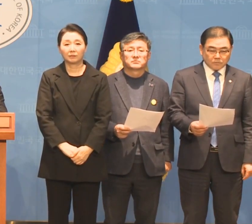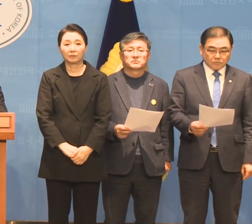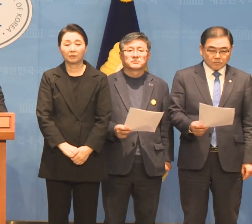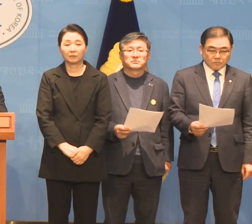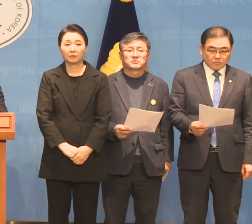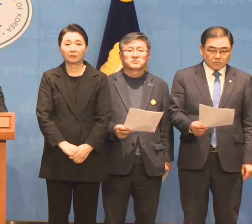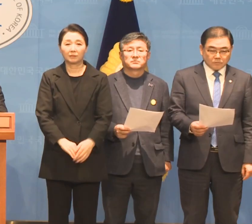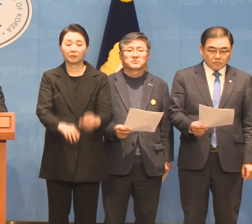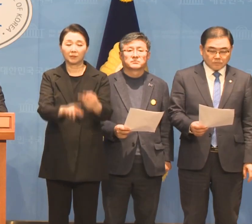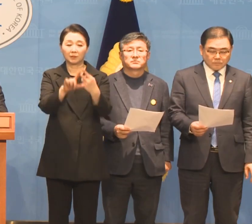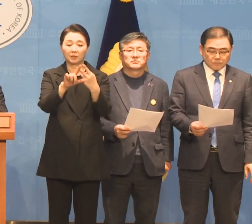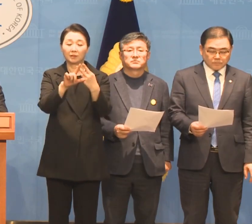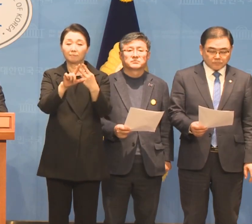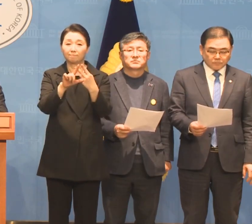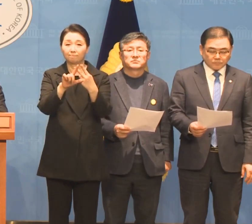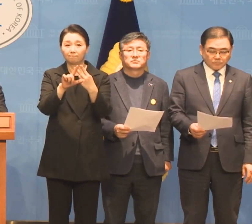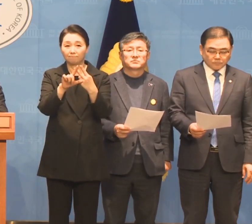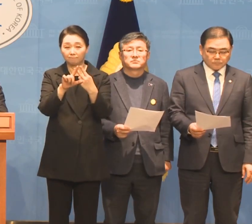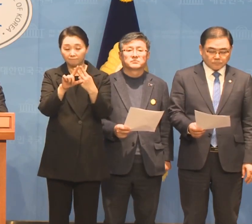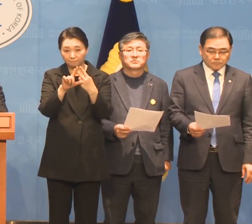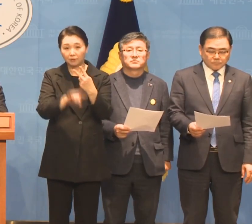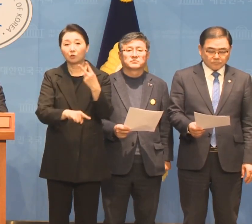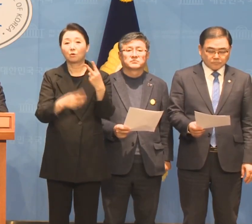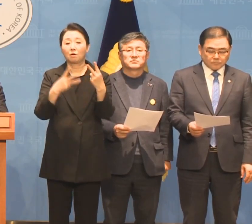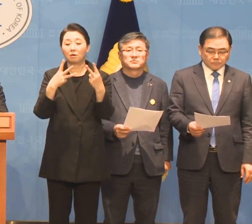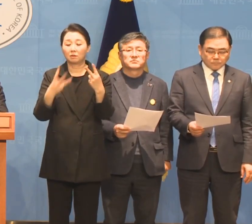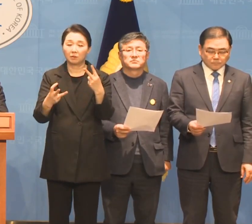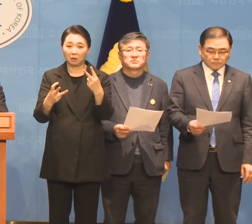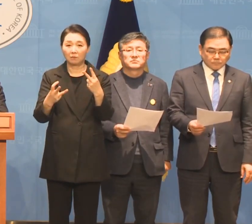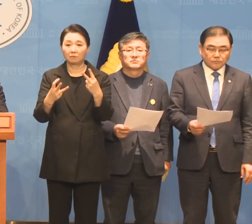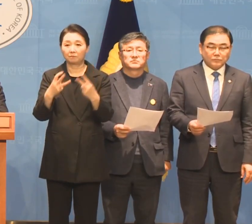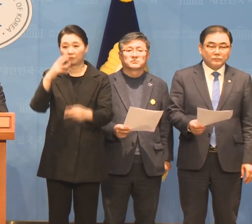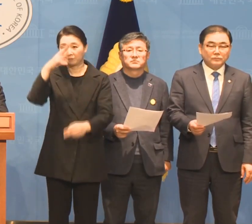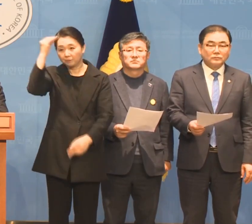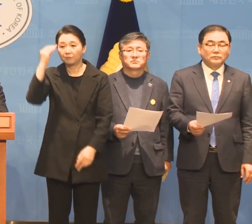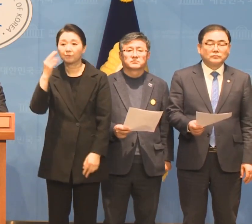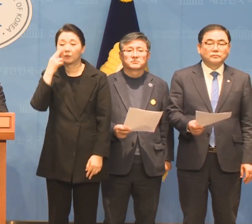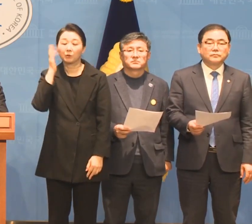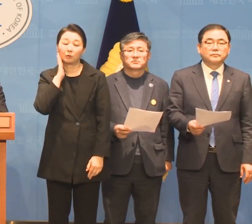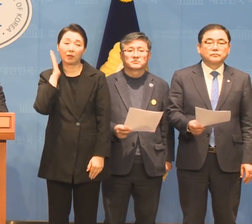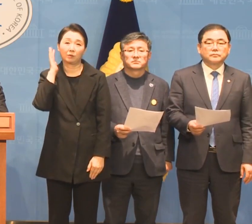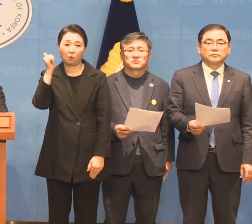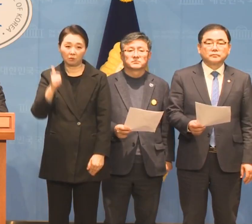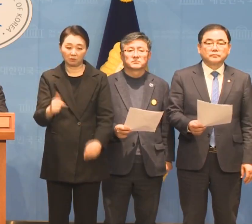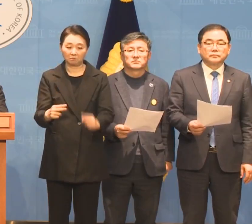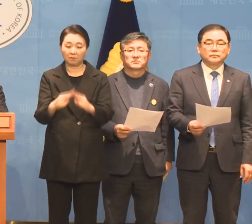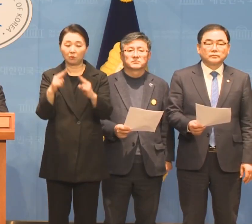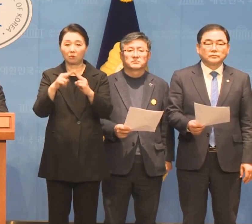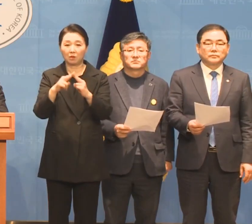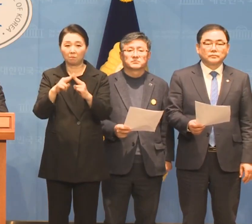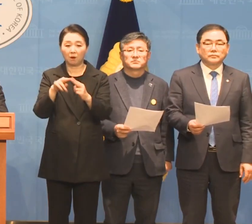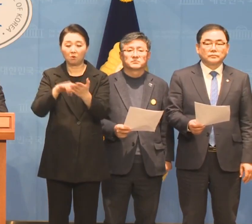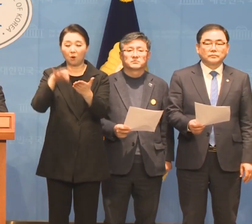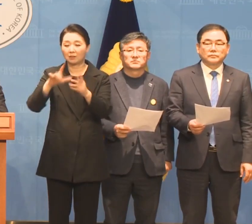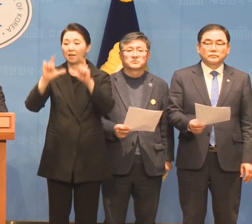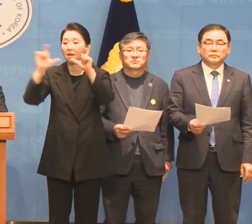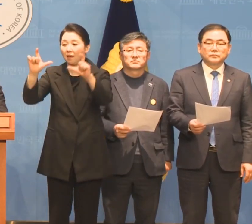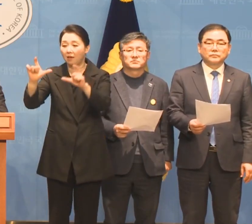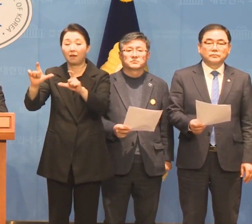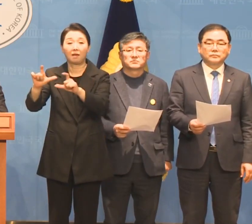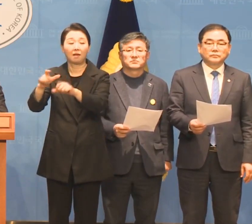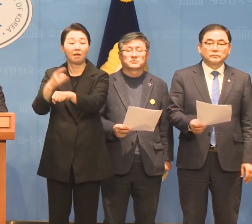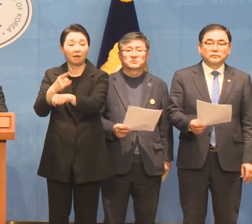13일 도널드 트럼프 미국 대통령이 반도체에 대한 관세 부과 가능성을 예고한 가운데